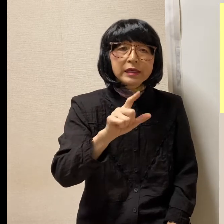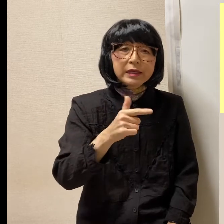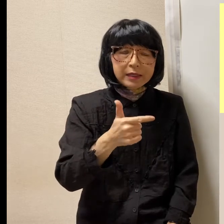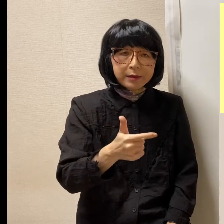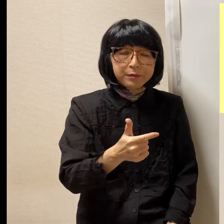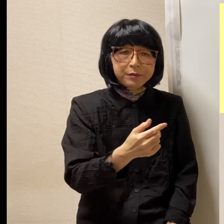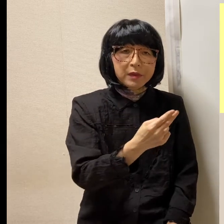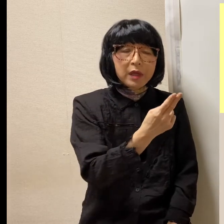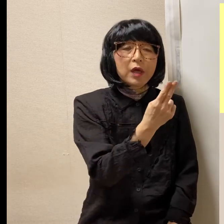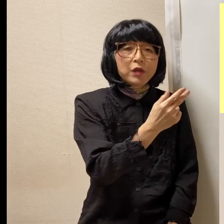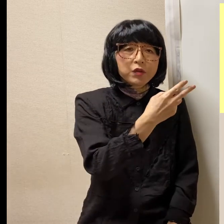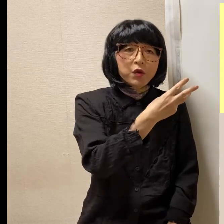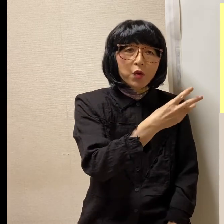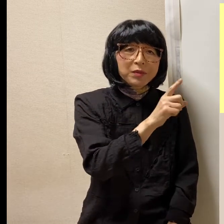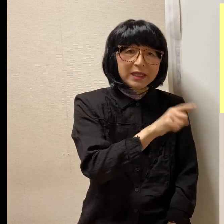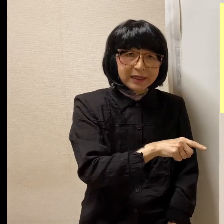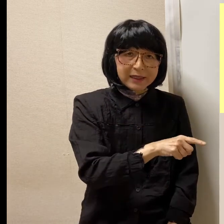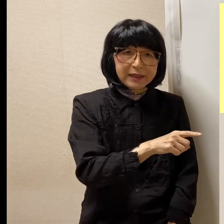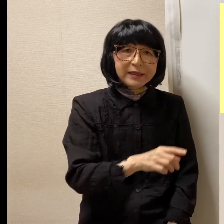I called him Tommy.